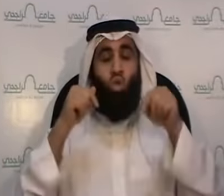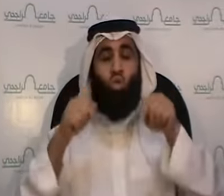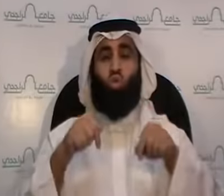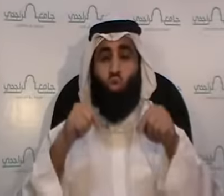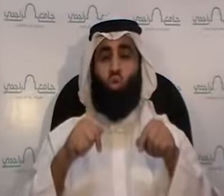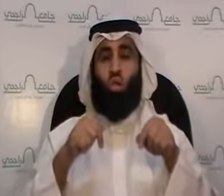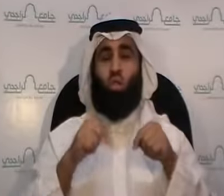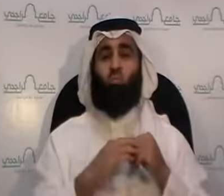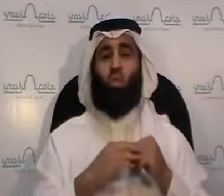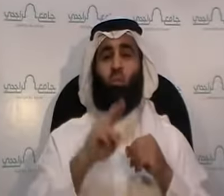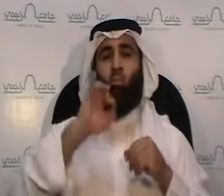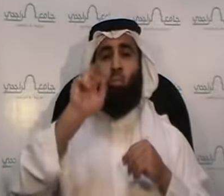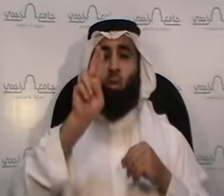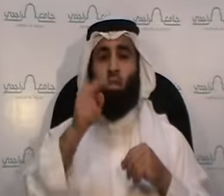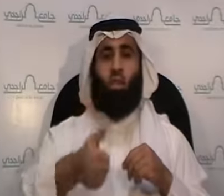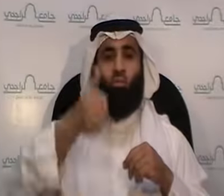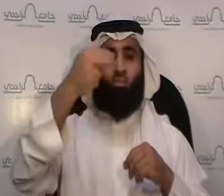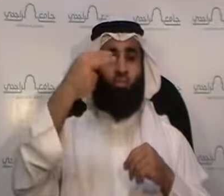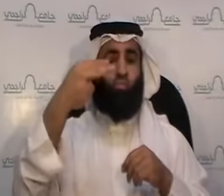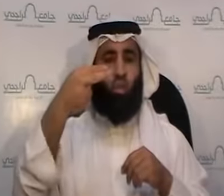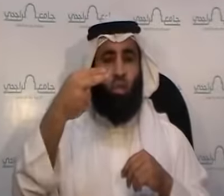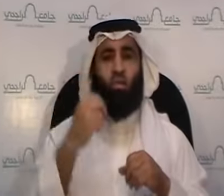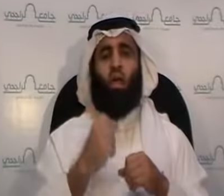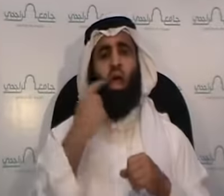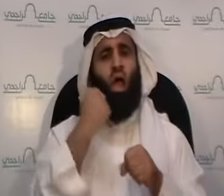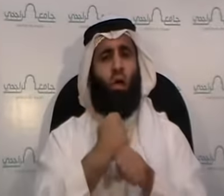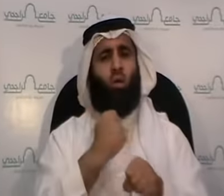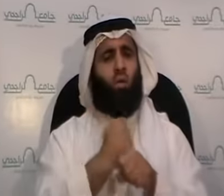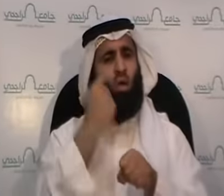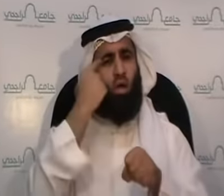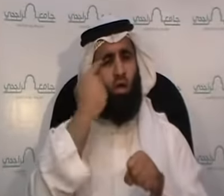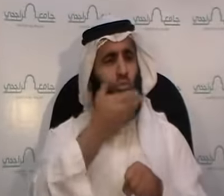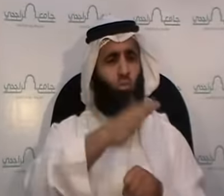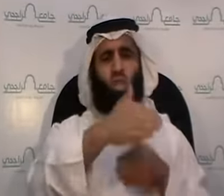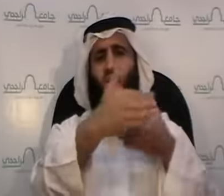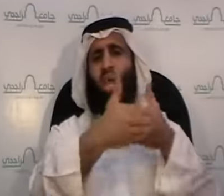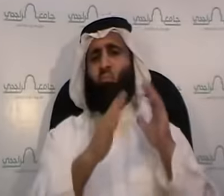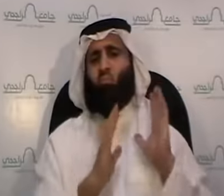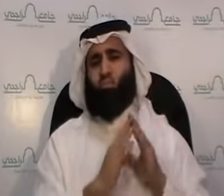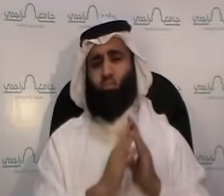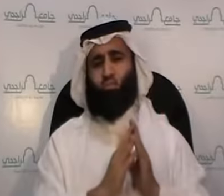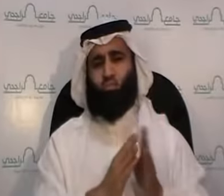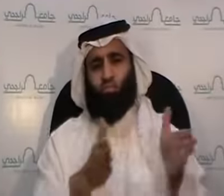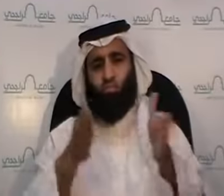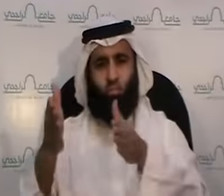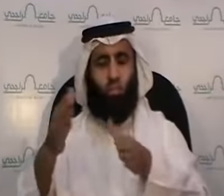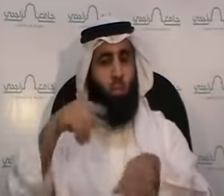متاع الغرور. أيها المسلمون، مرض من